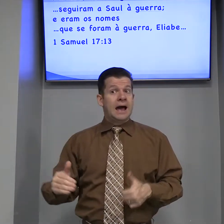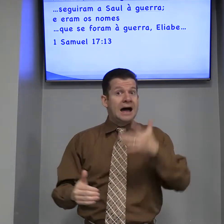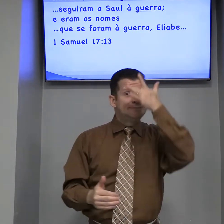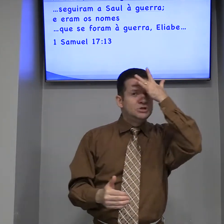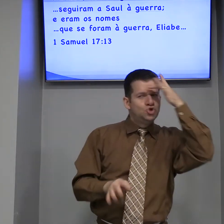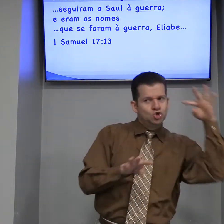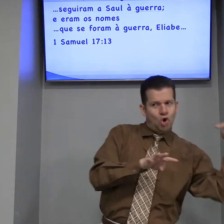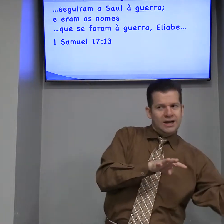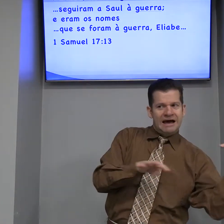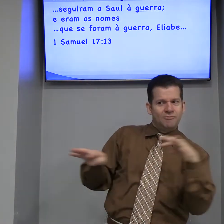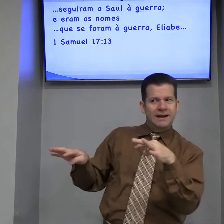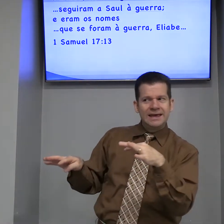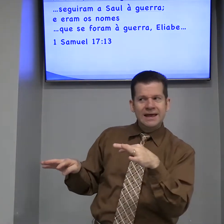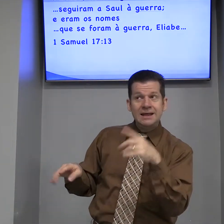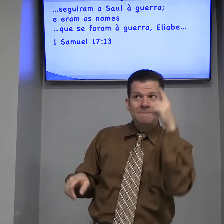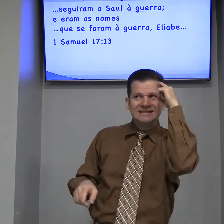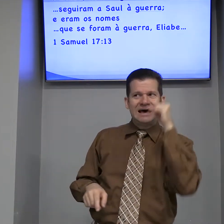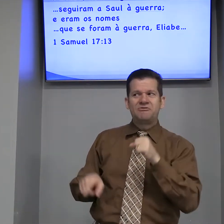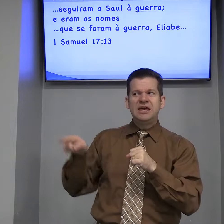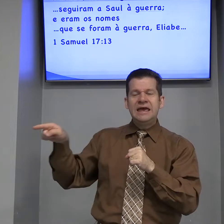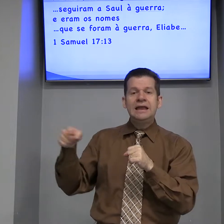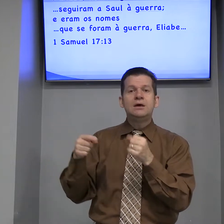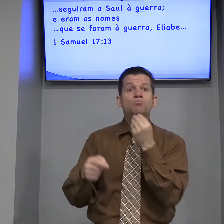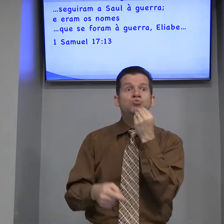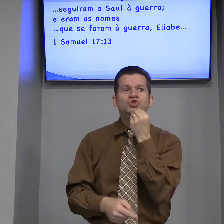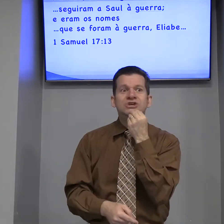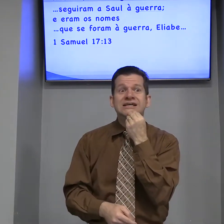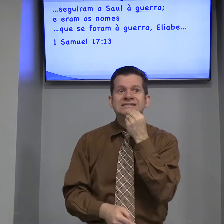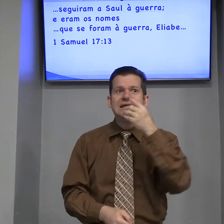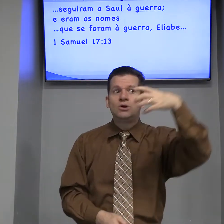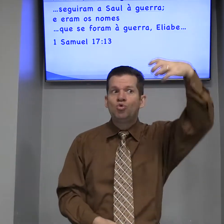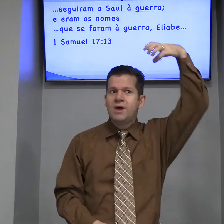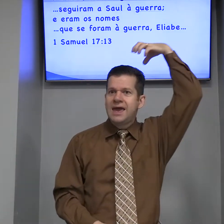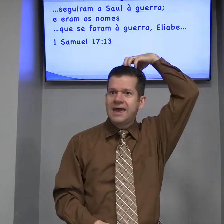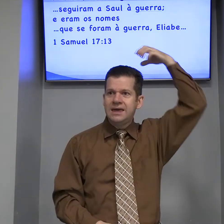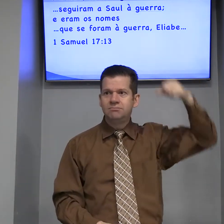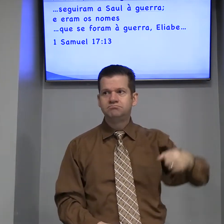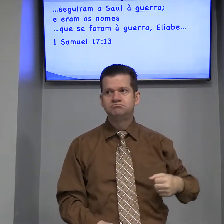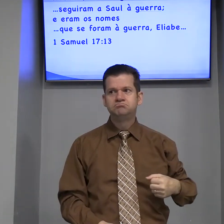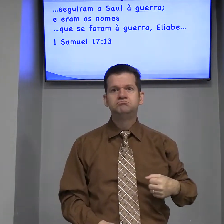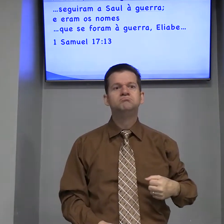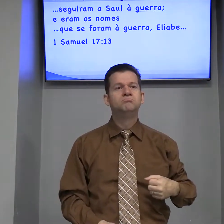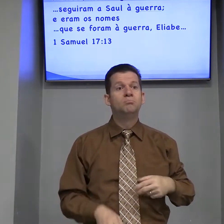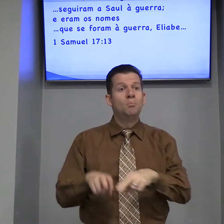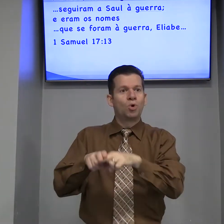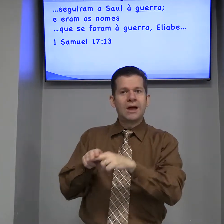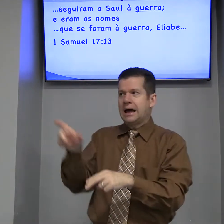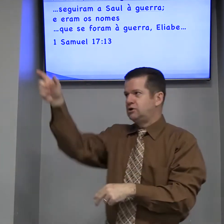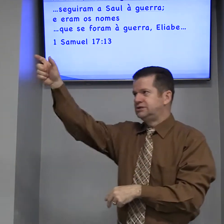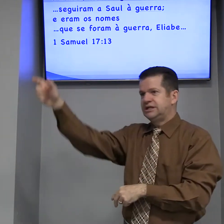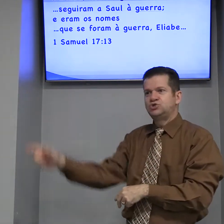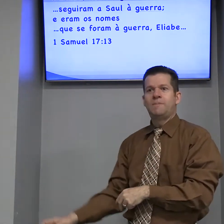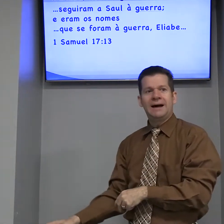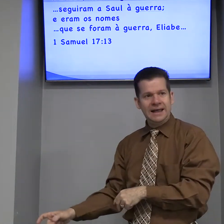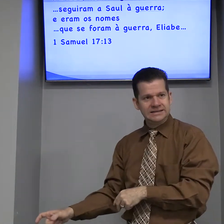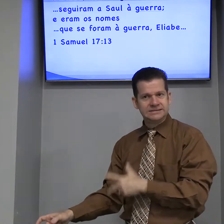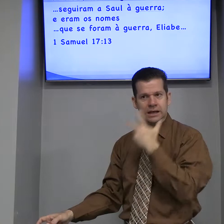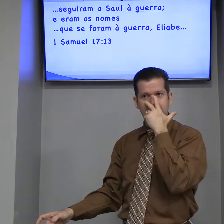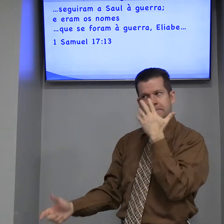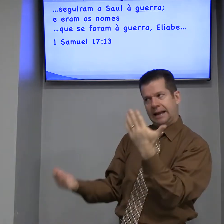As pessoas olhavam para ele e pensavam, ele podia ser um rei. Por causa da sua aparência,